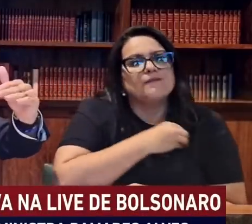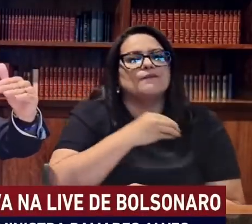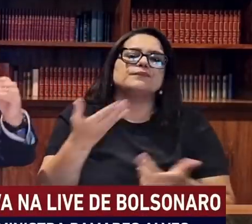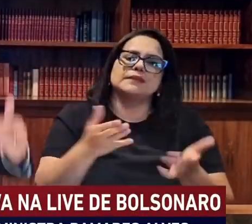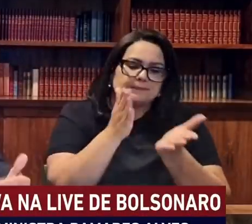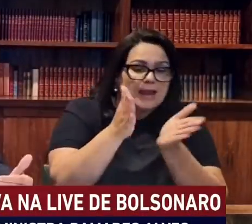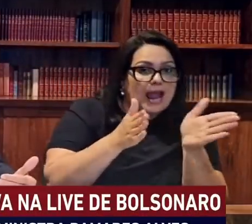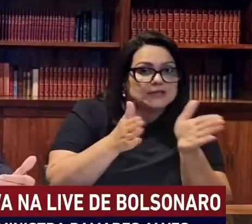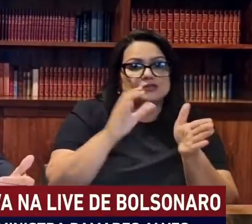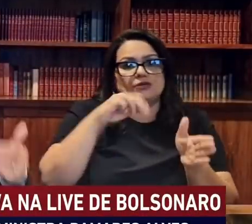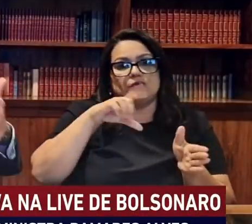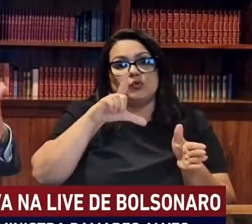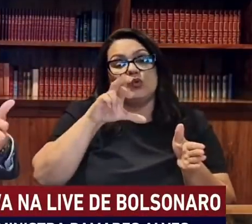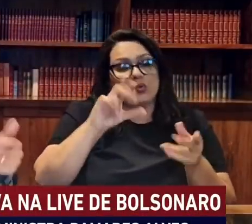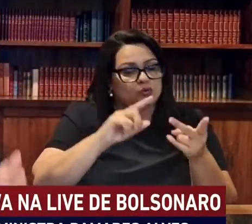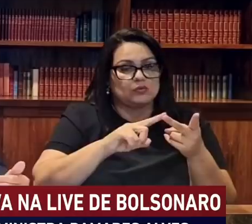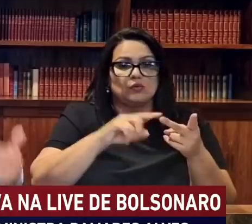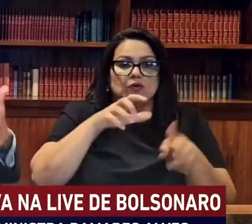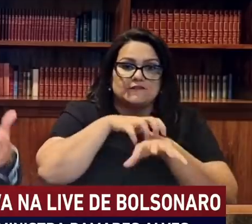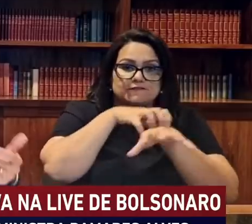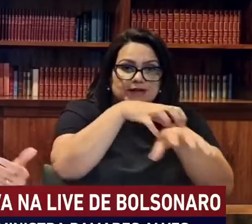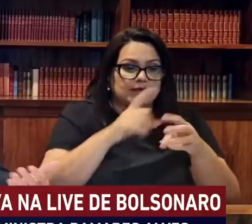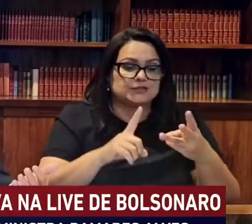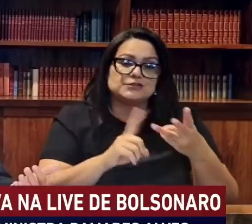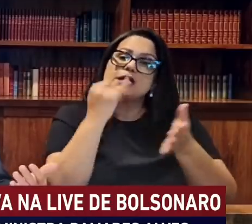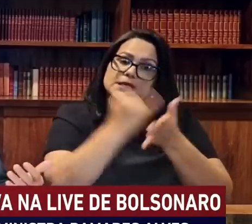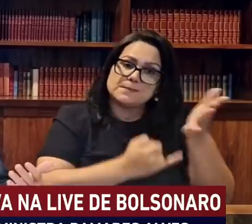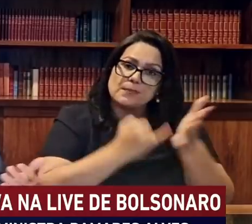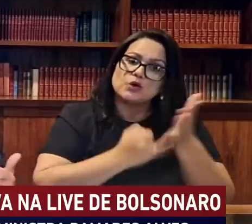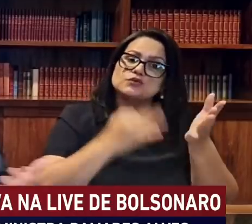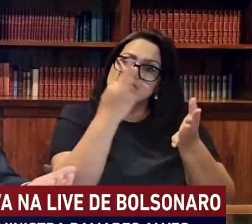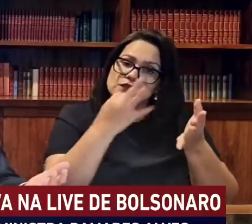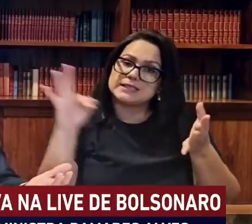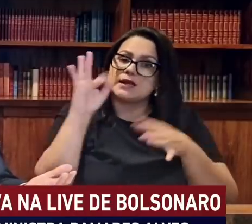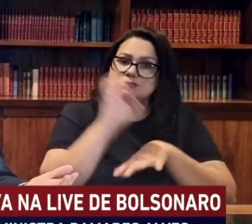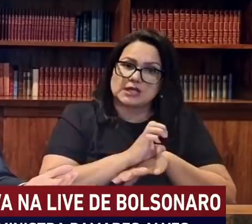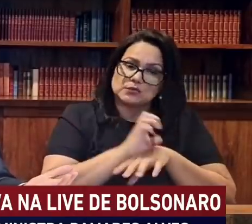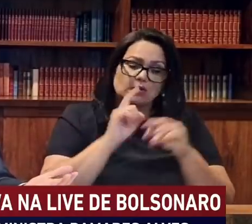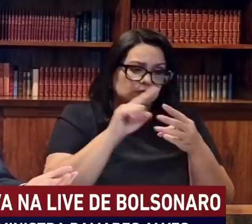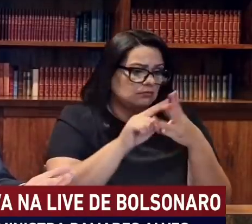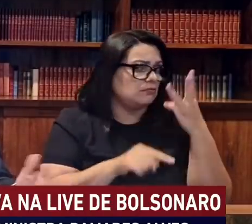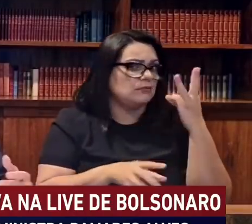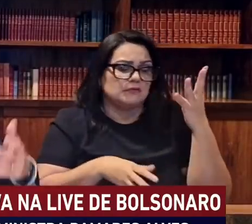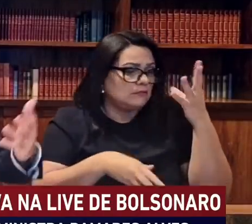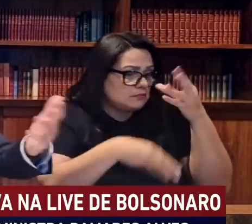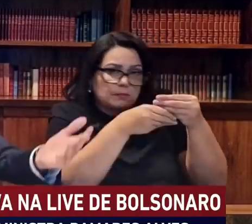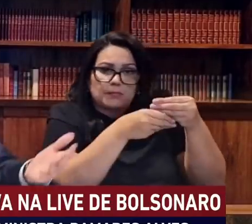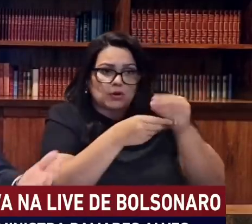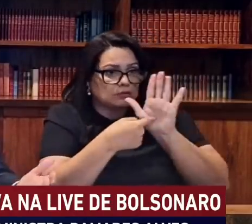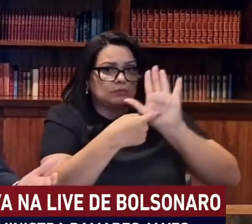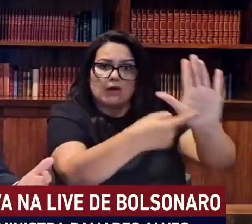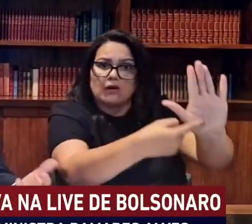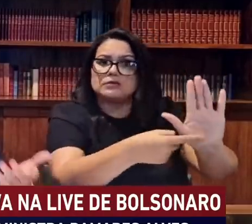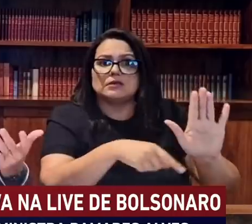do posto, o valor do frete e os impostos federais e estaduais. Isso é que o povo tem que saber. E ao olhar essa